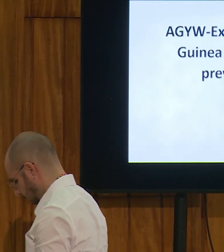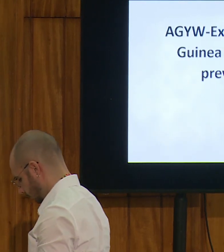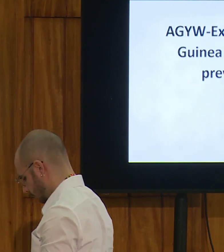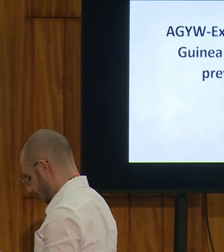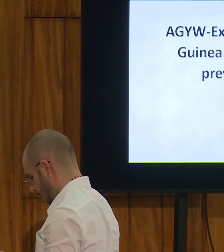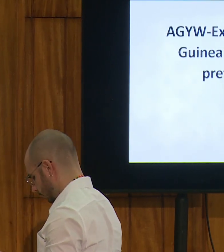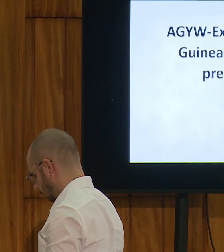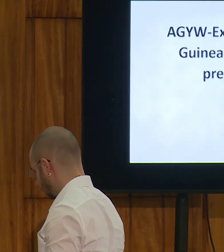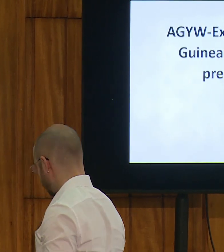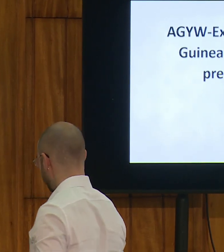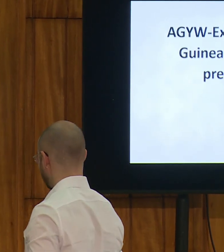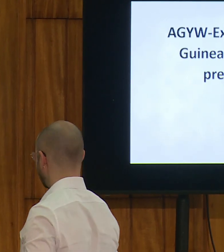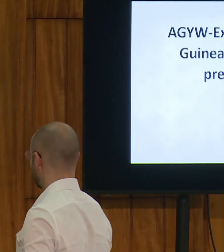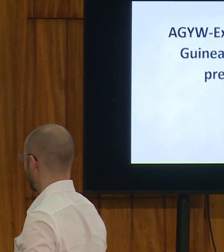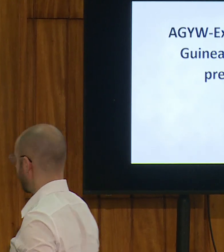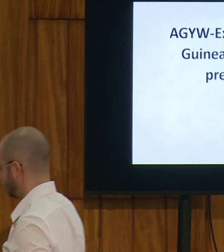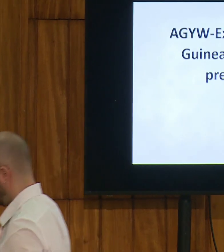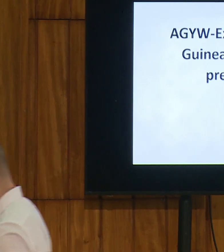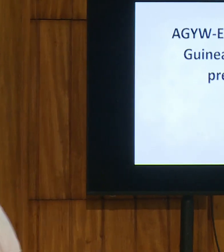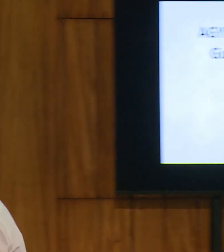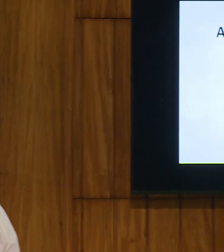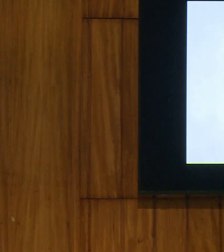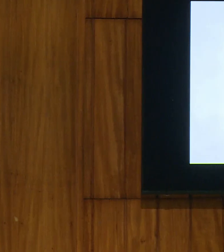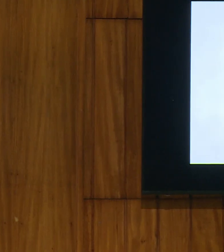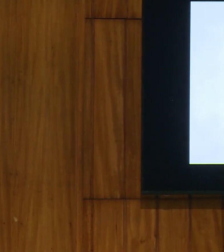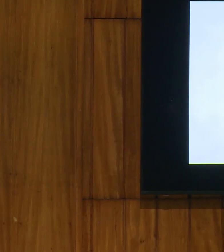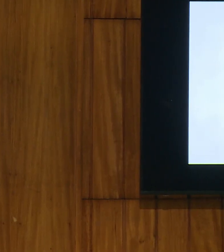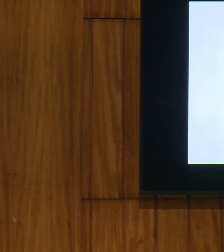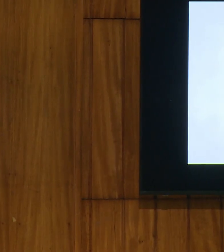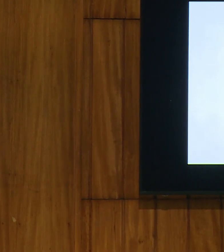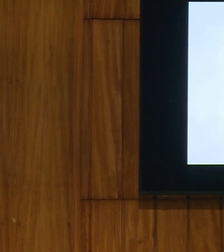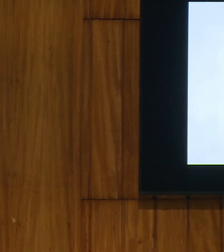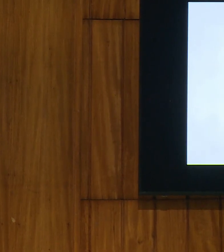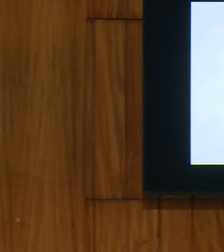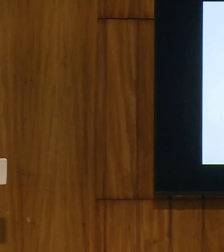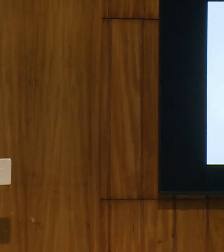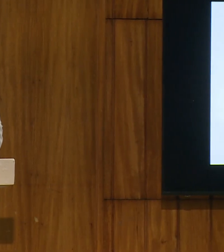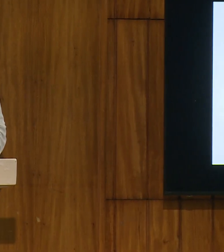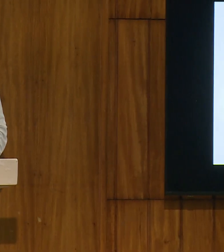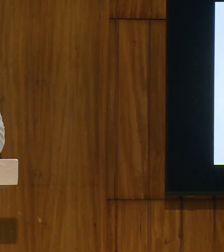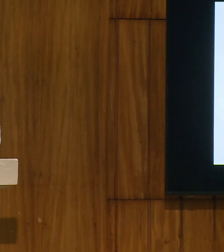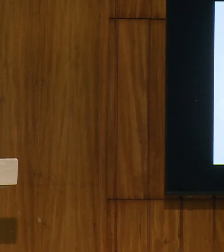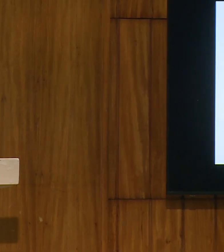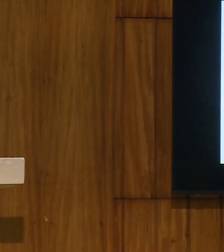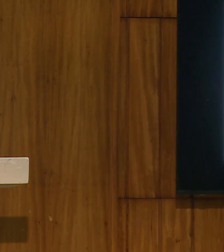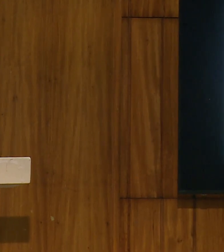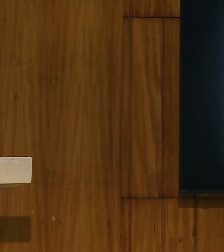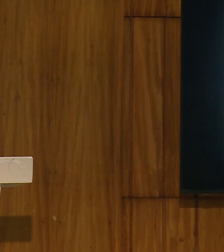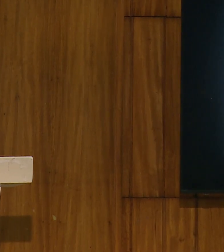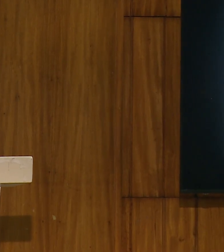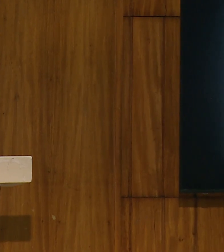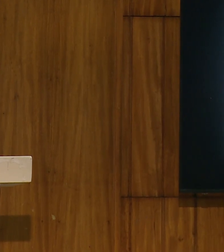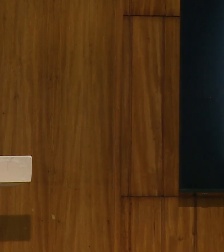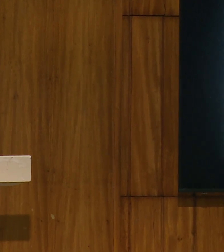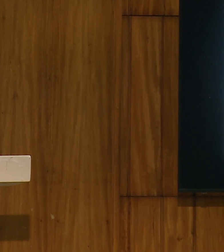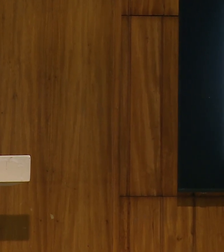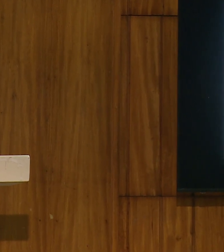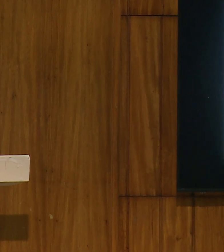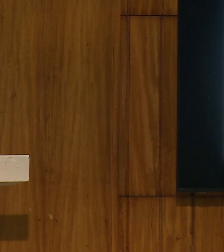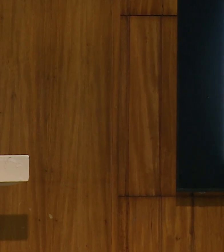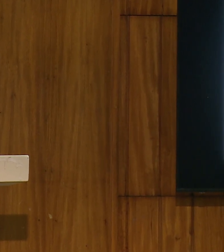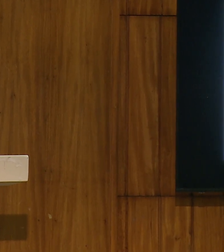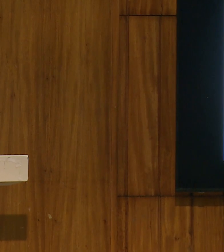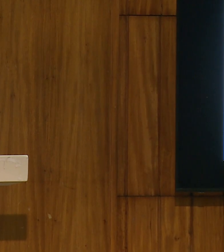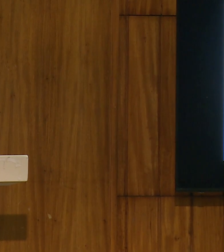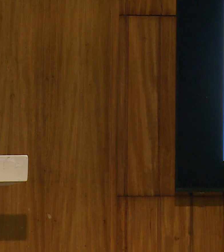con ustedes la experiencia de Guinea Ecuatorial de trabajar con jóvenes y adolescentes en la prevención del VIH y